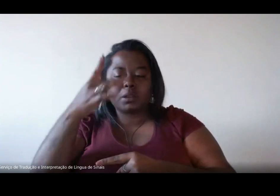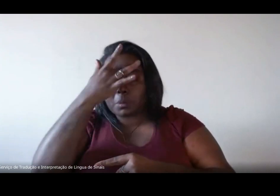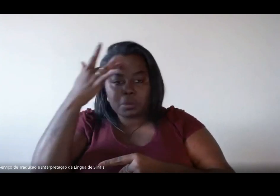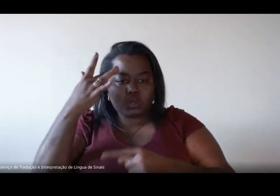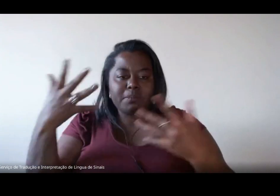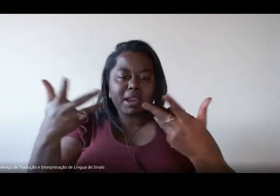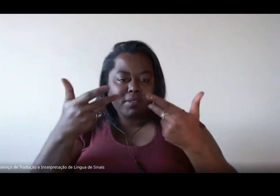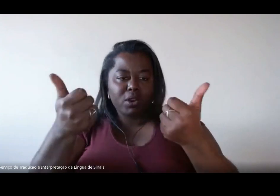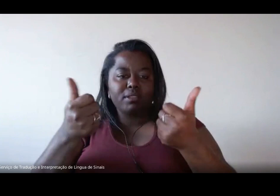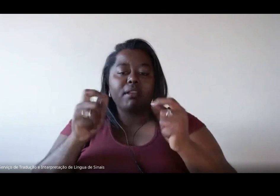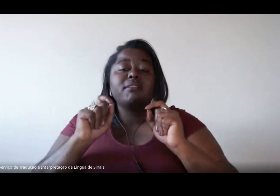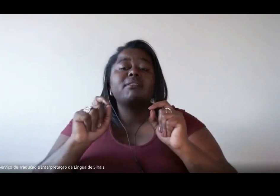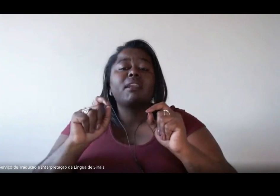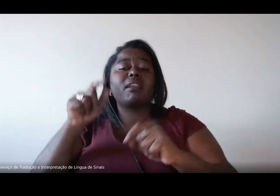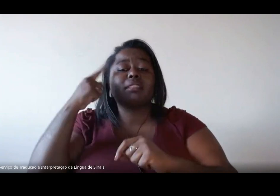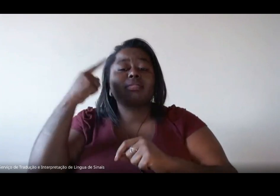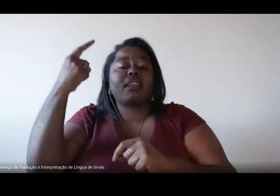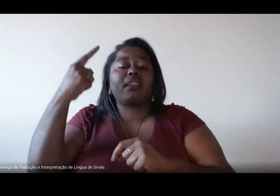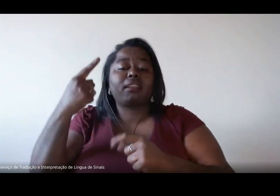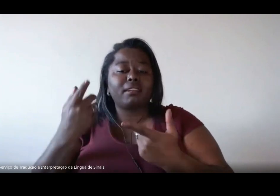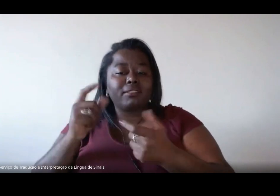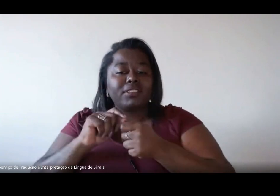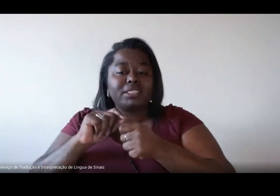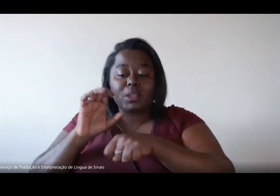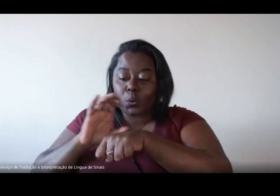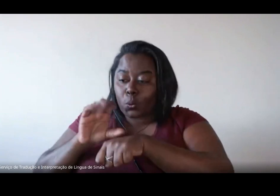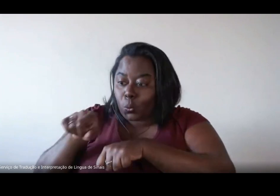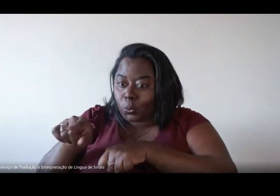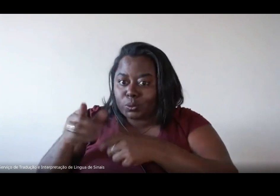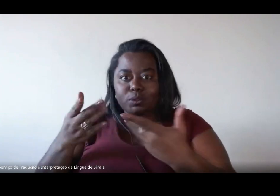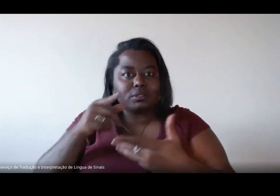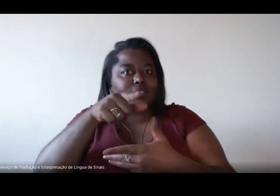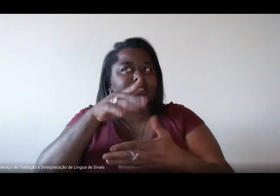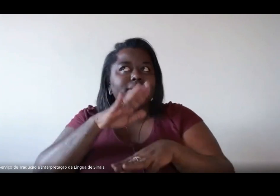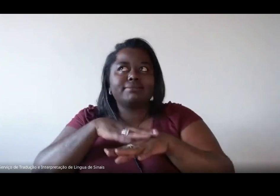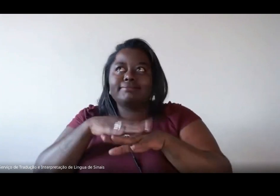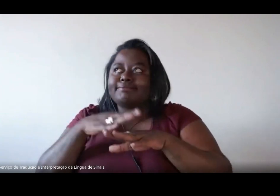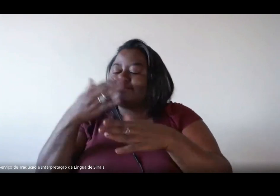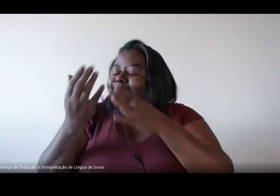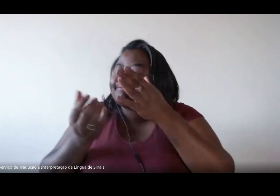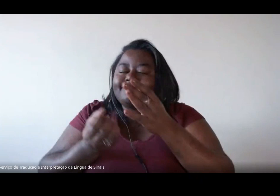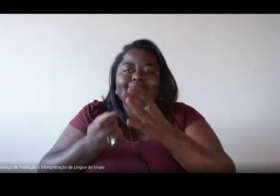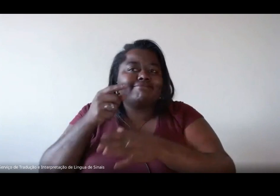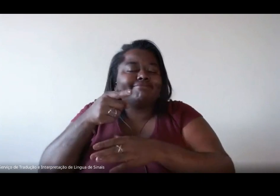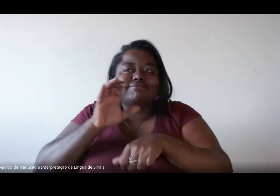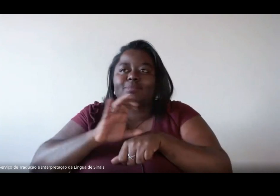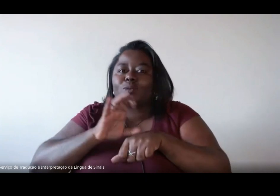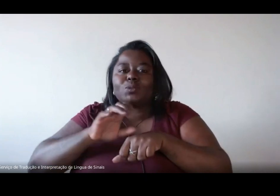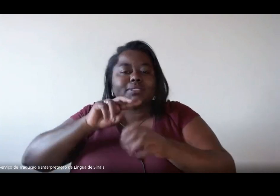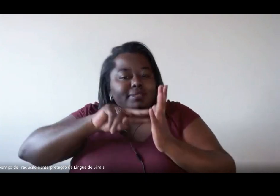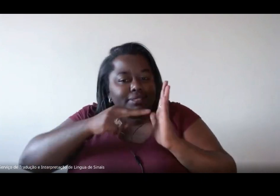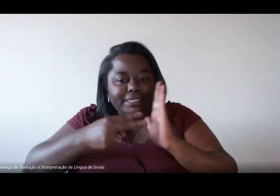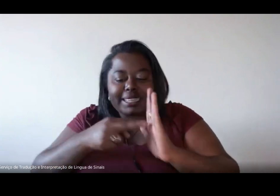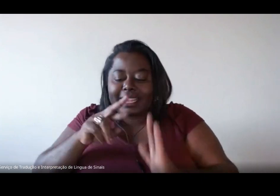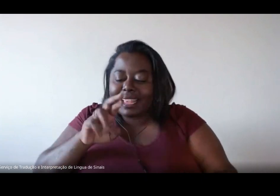você é uma pessoa assim, maravilhosa. Quem que poderia ter essa ideia de fazer esse curso como você? Esse curso é